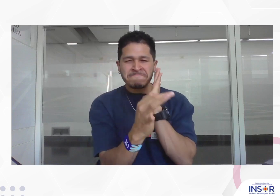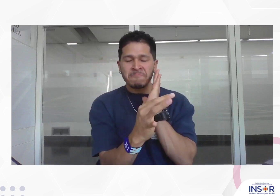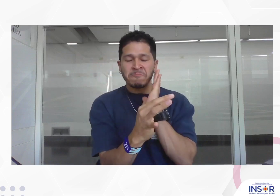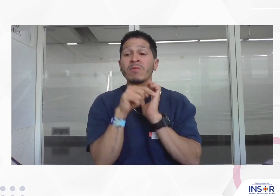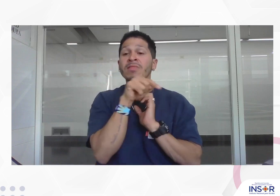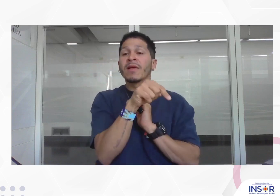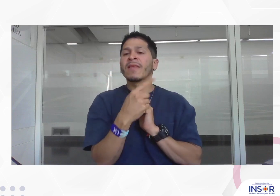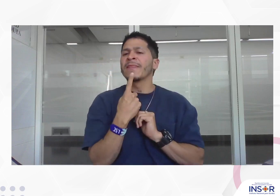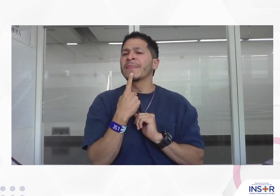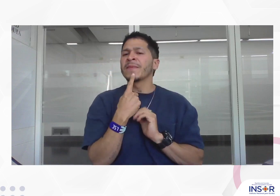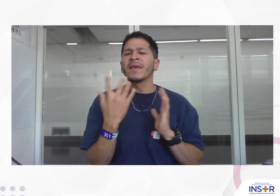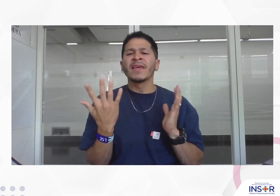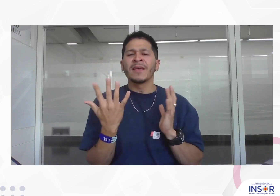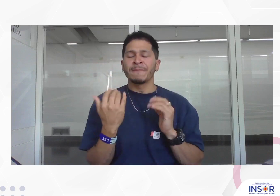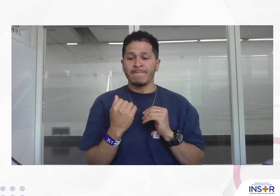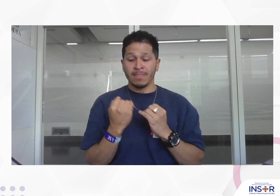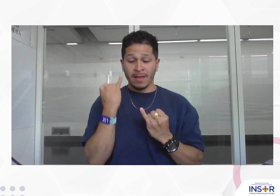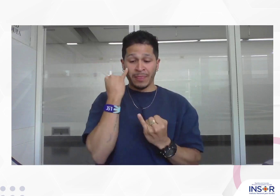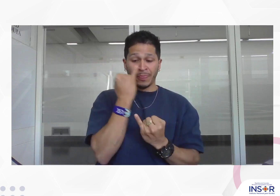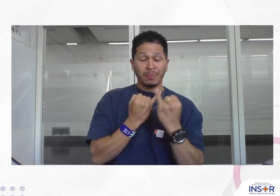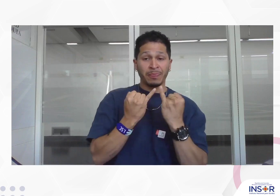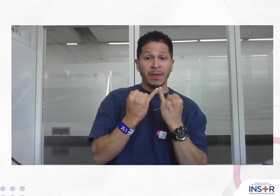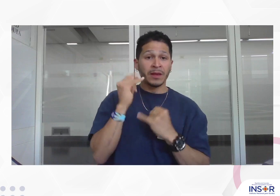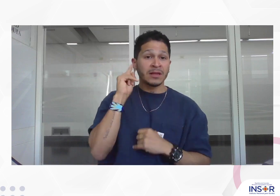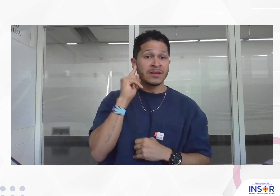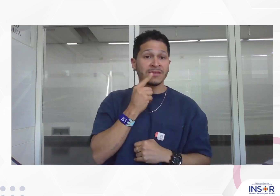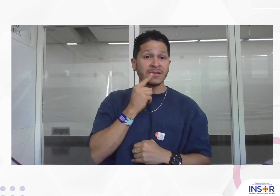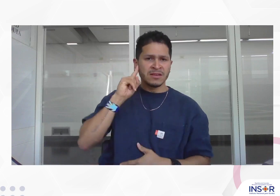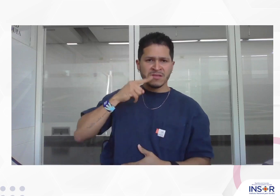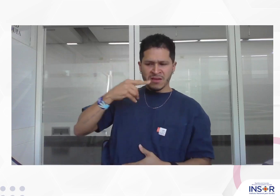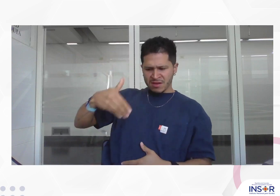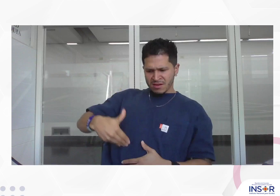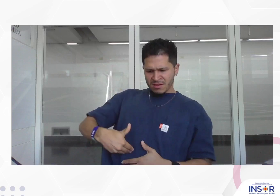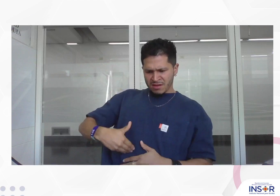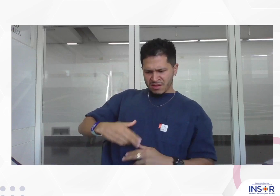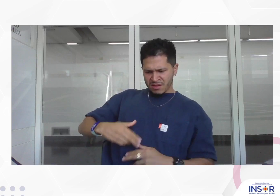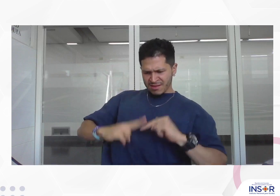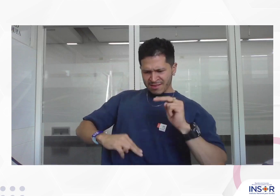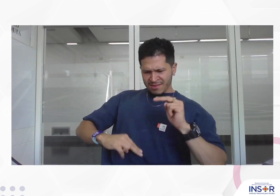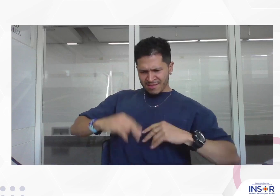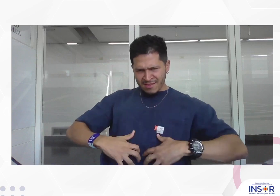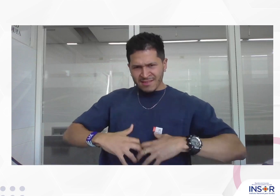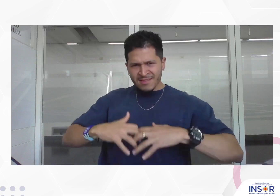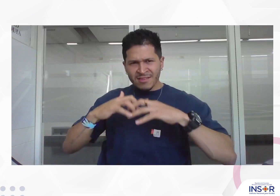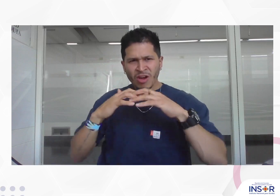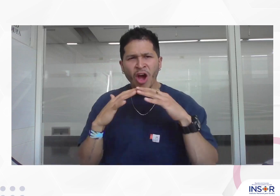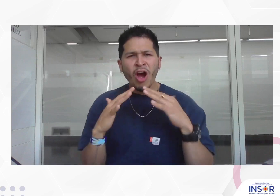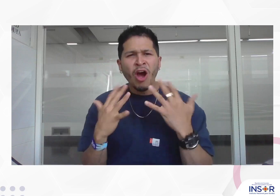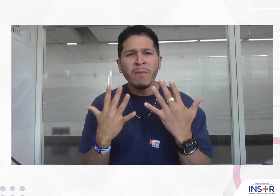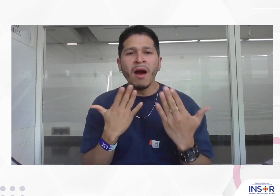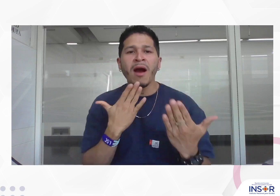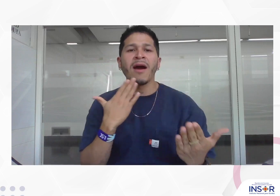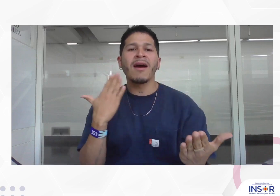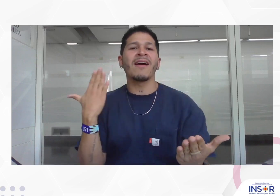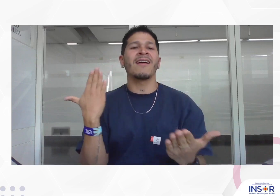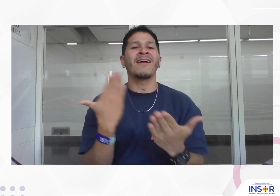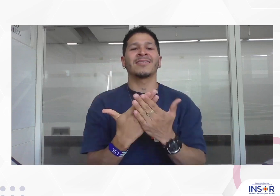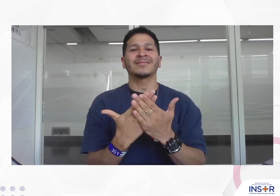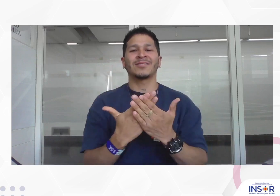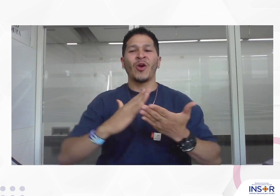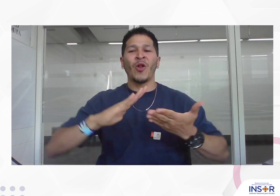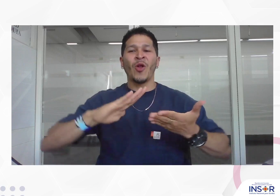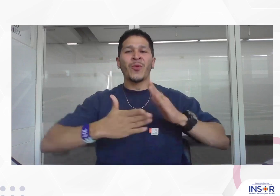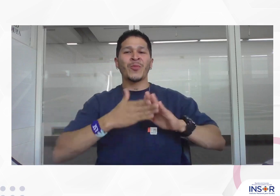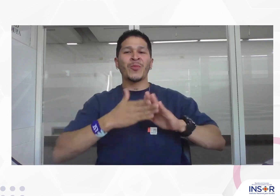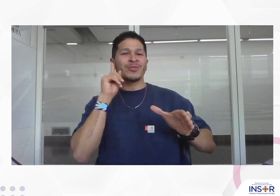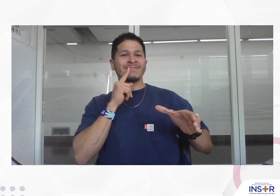No recuerdo cuál libro de Padilla nos habla, en qué parte nos habla sobre la identidad sorda, de cómo se